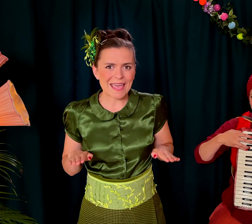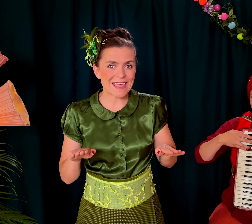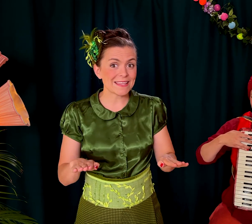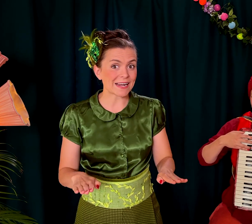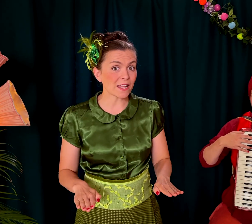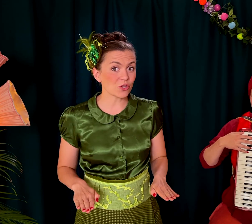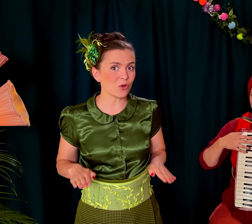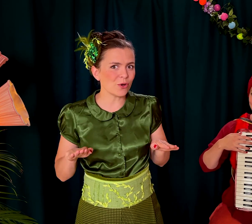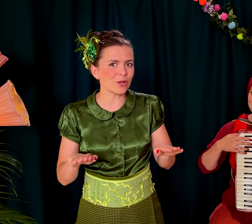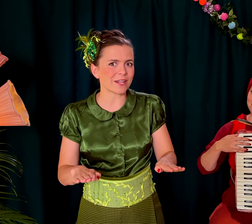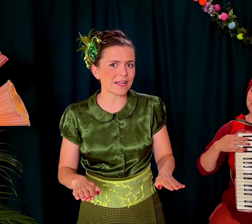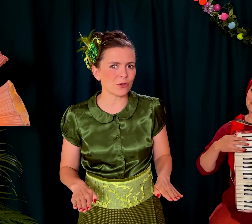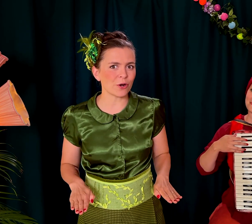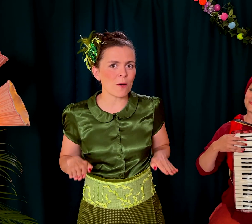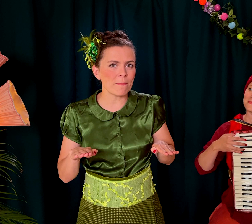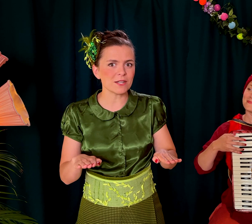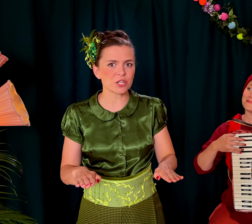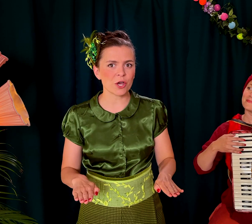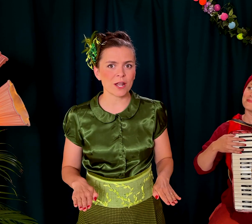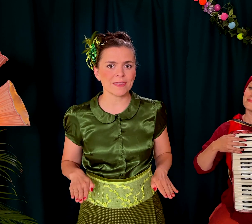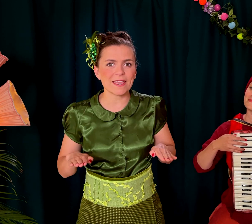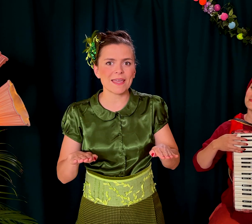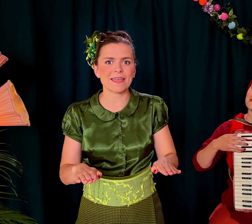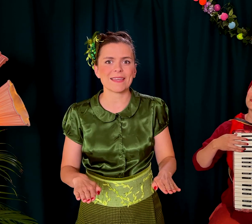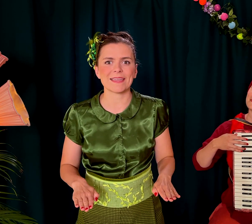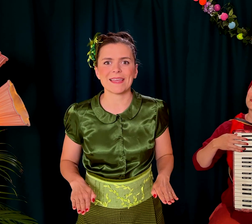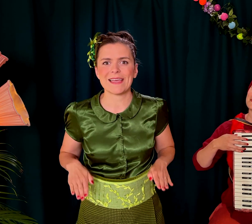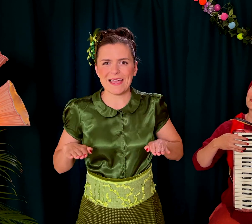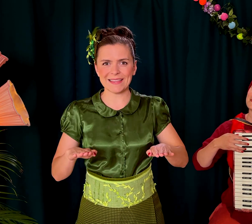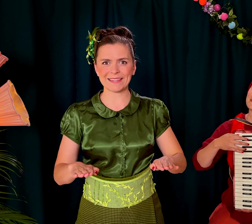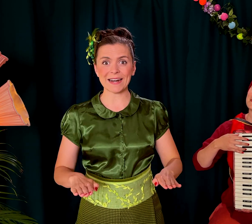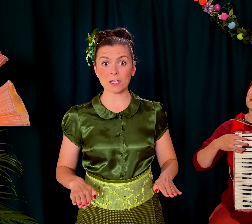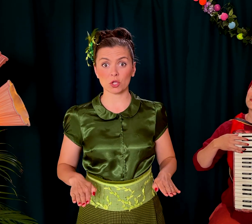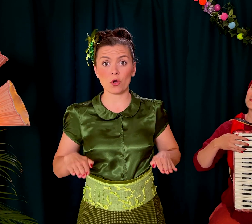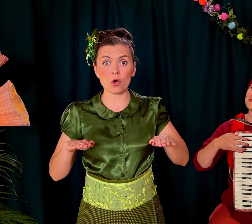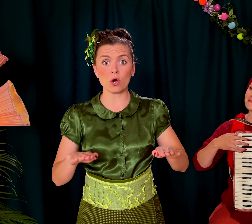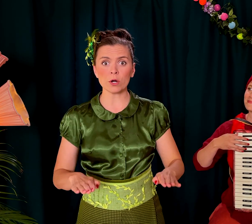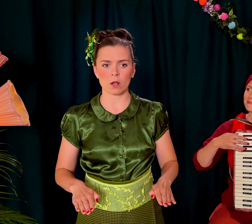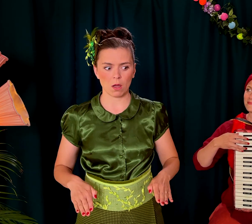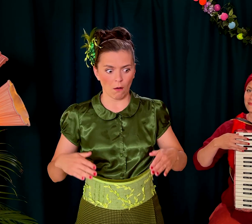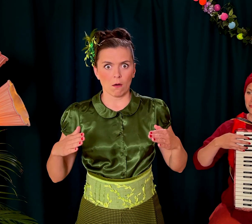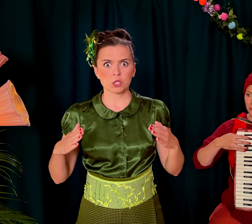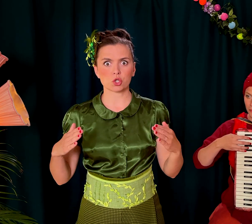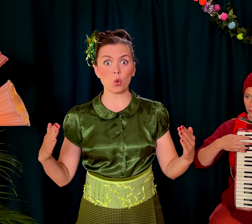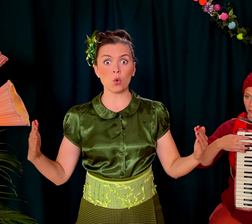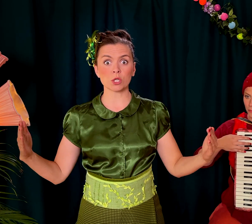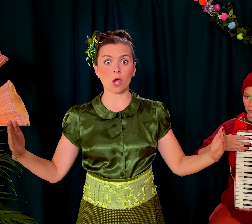En traktor, traktor kommer körande. En traktor, stor som